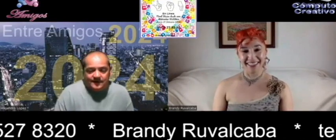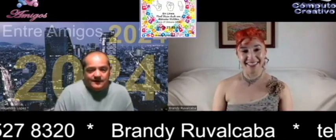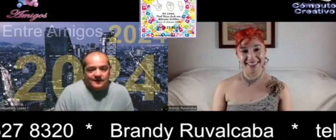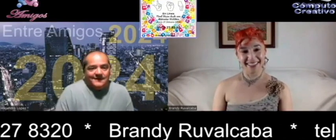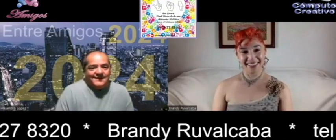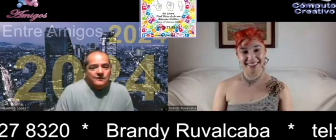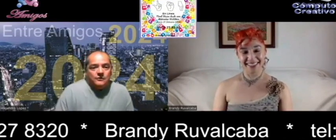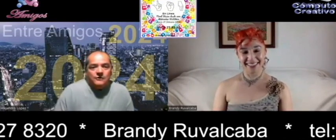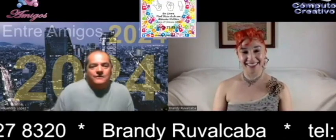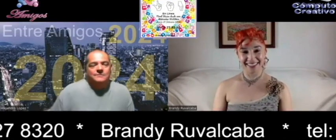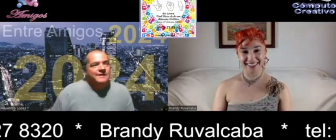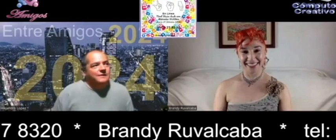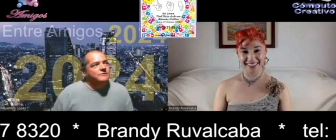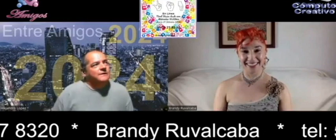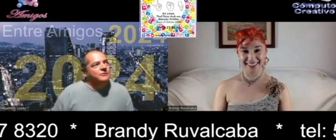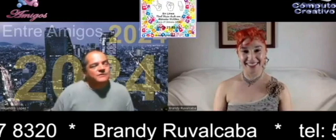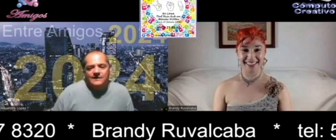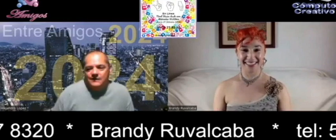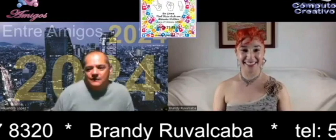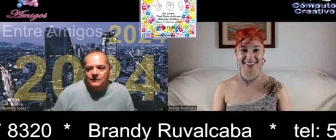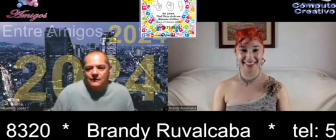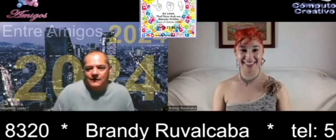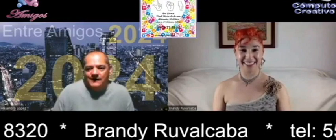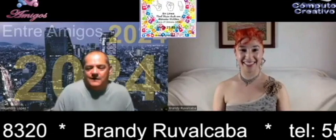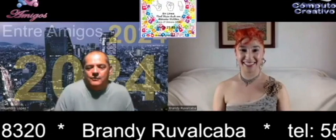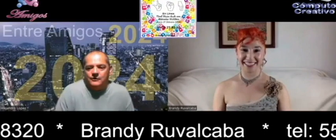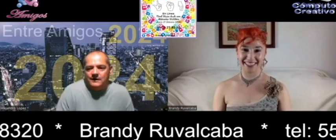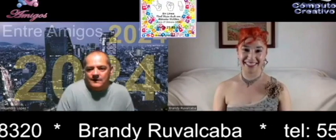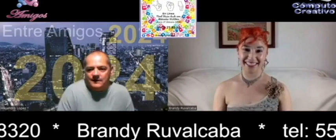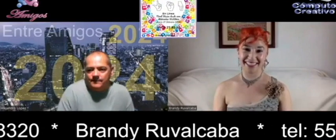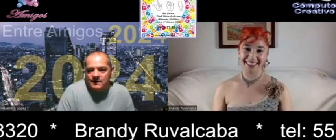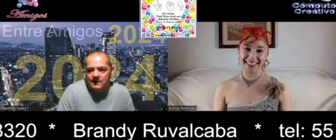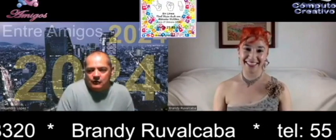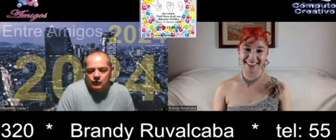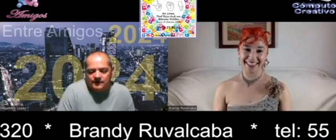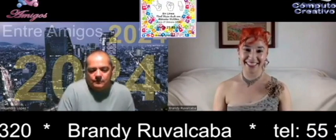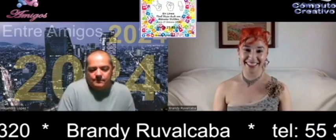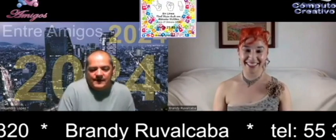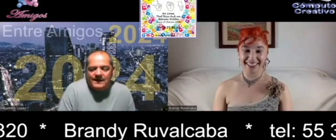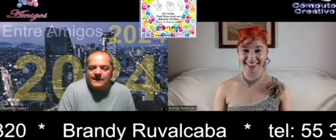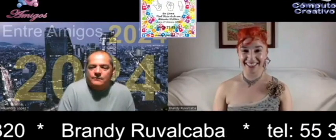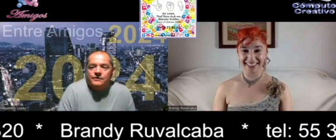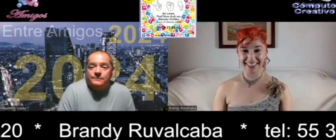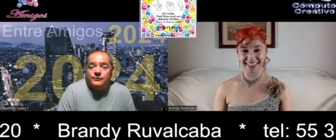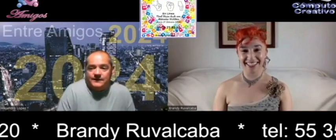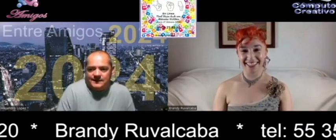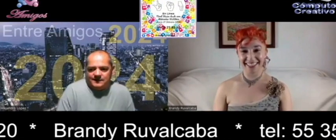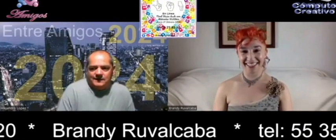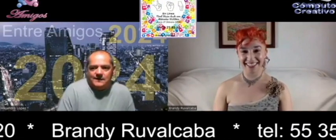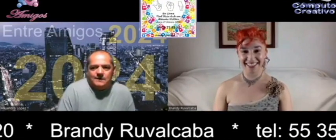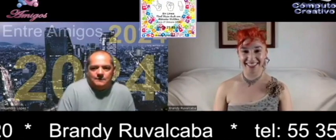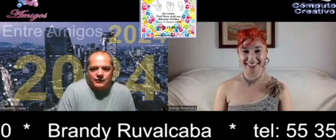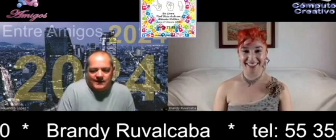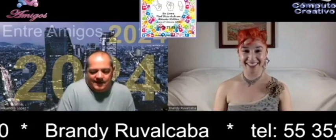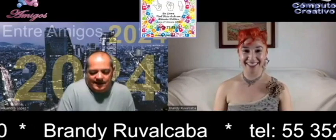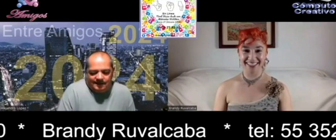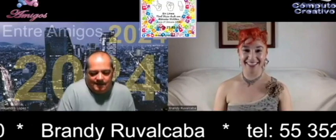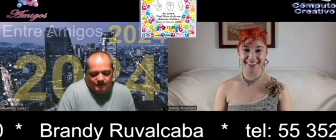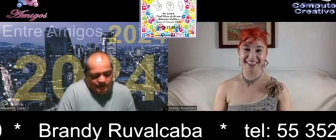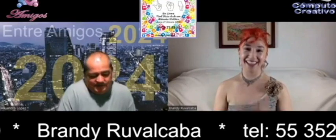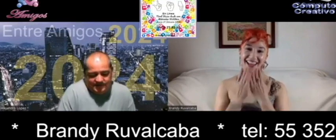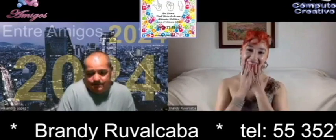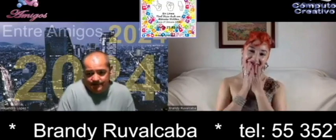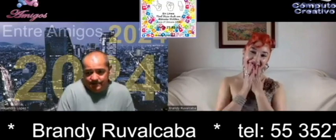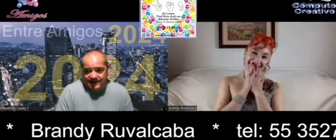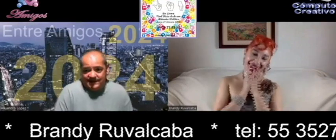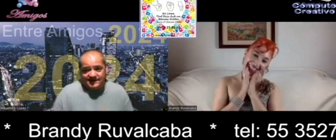digo, de todos los invitados que hemos tenido en el programa, tú eres un pilar muy importante, porque,